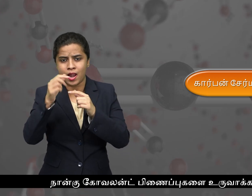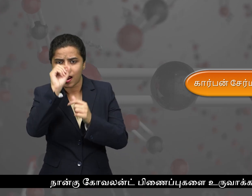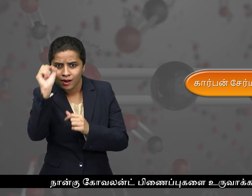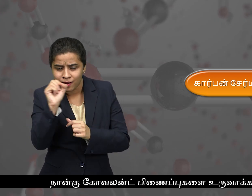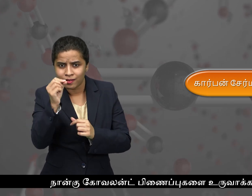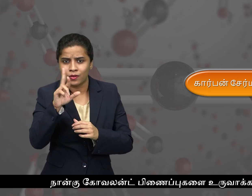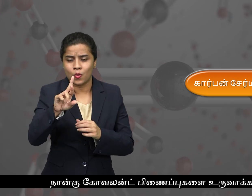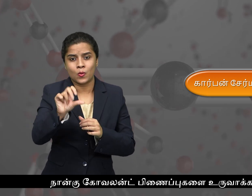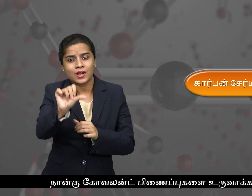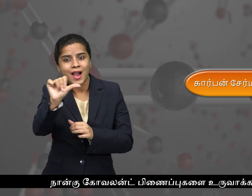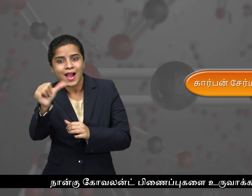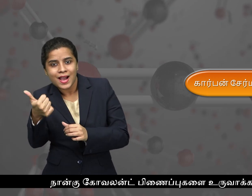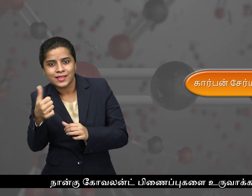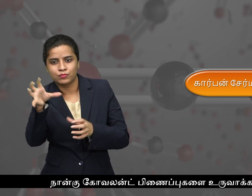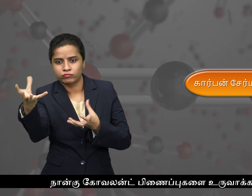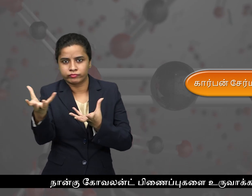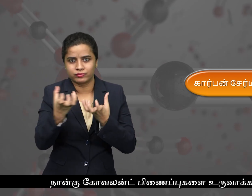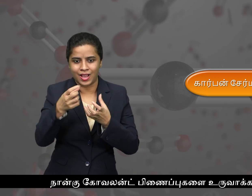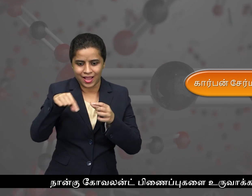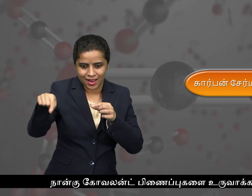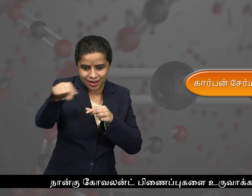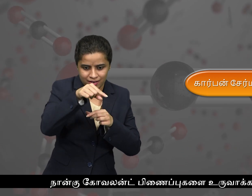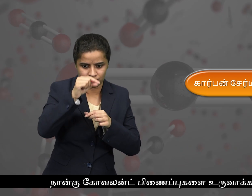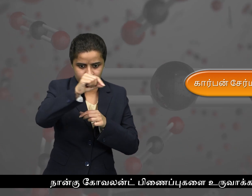4 கோவலன்ட் பிணைப்புகளை உருவாக்க வேண்டும்.